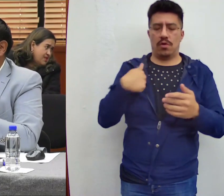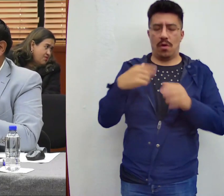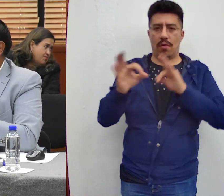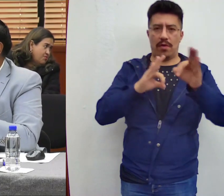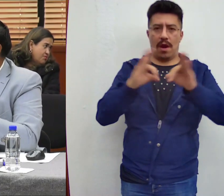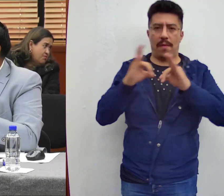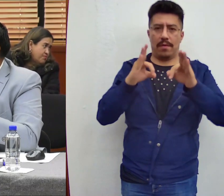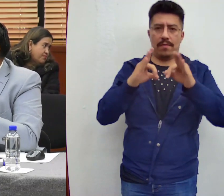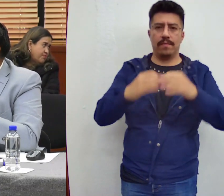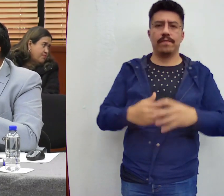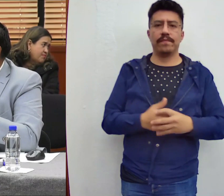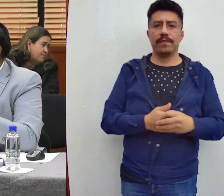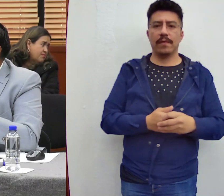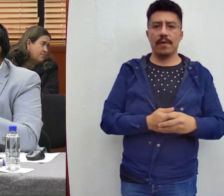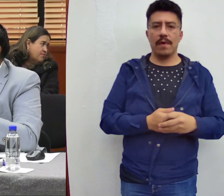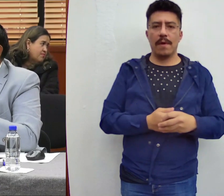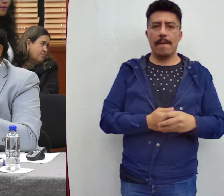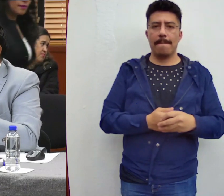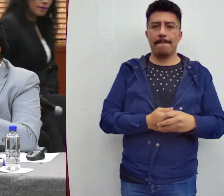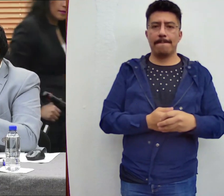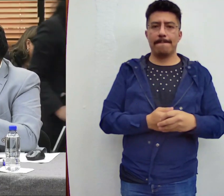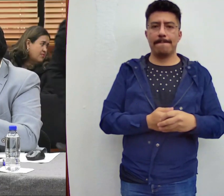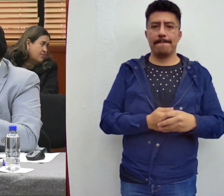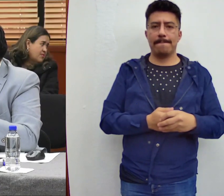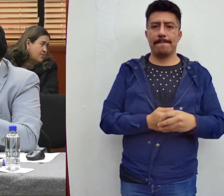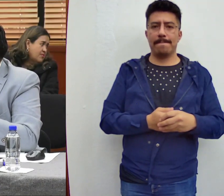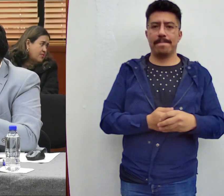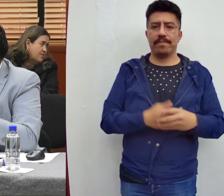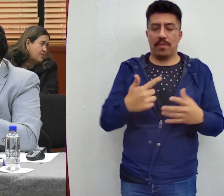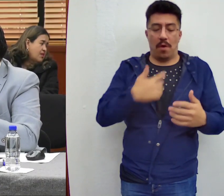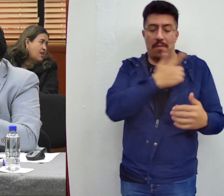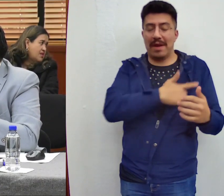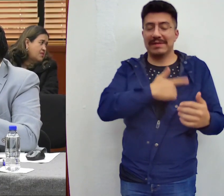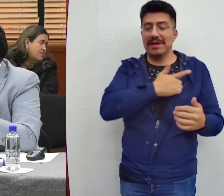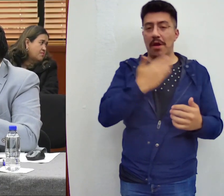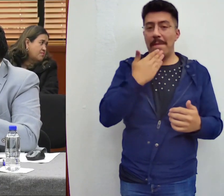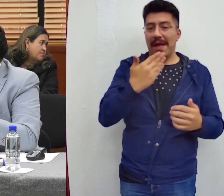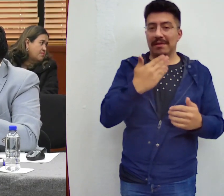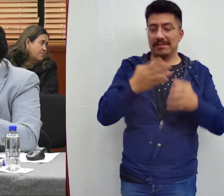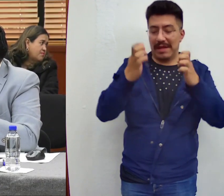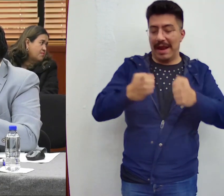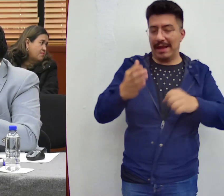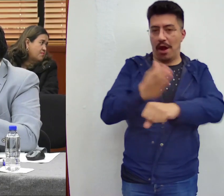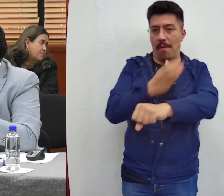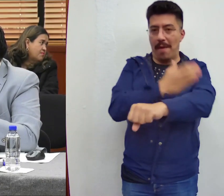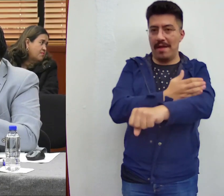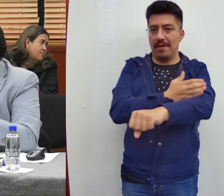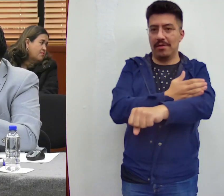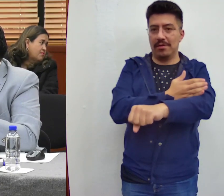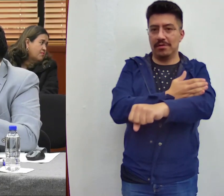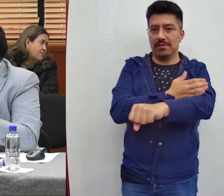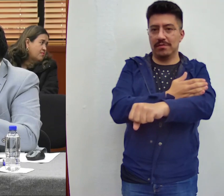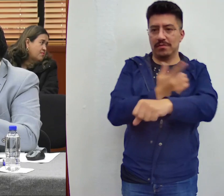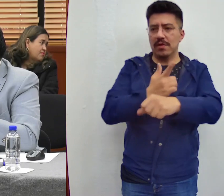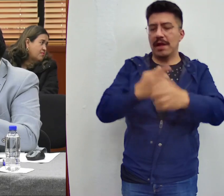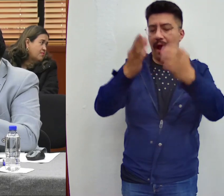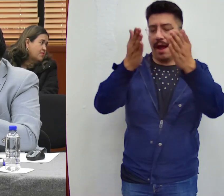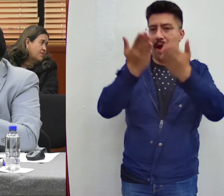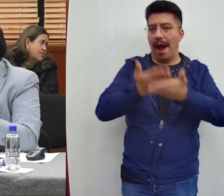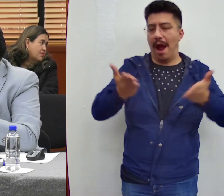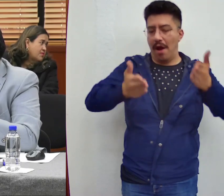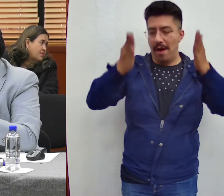Derechos Humanos, es un agrado enorme estar aquí acompañándolos ahora de manera